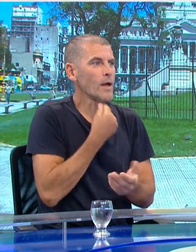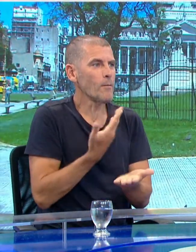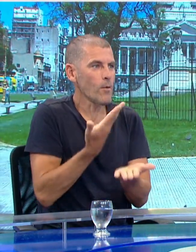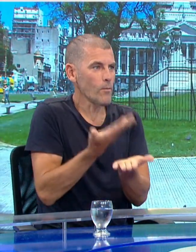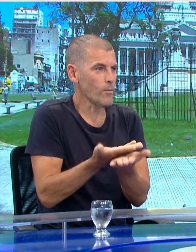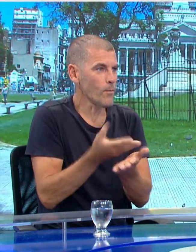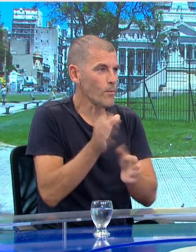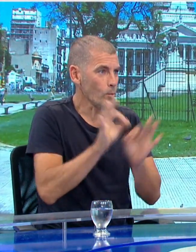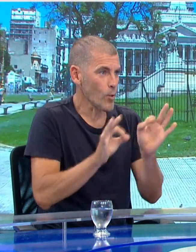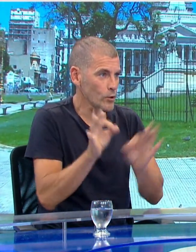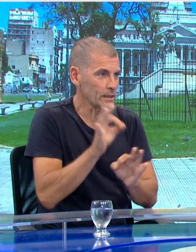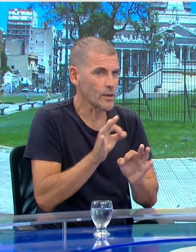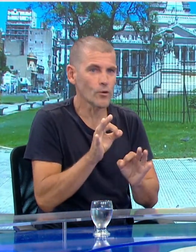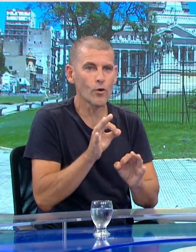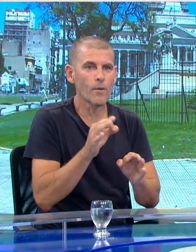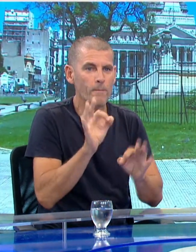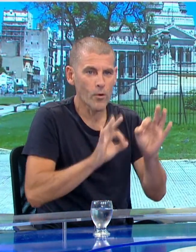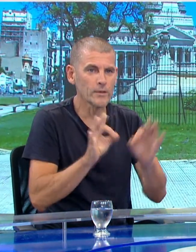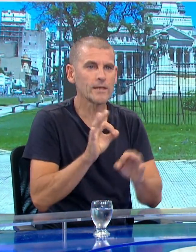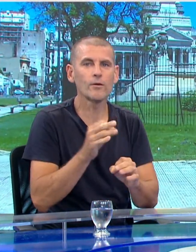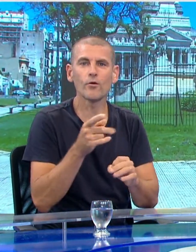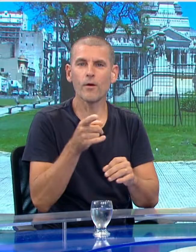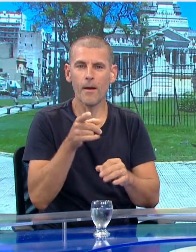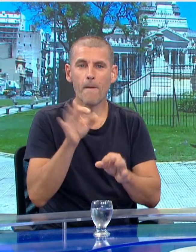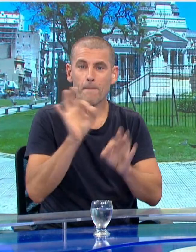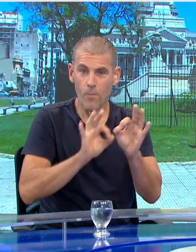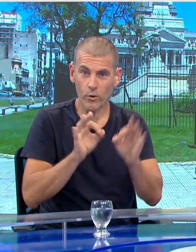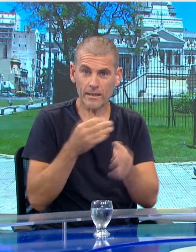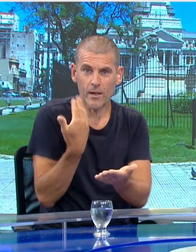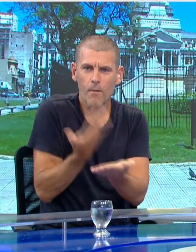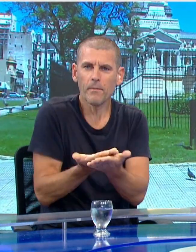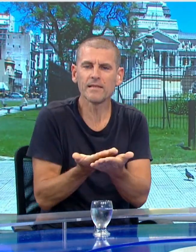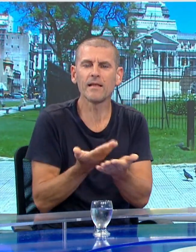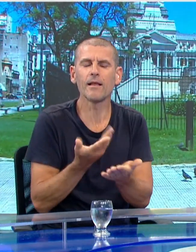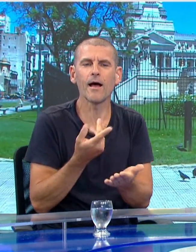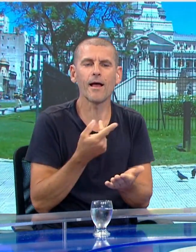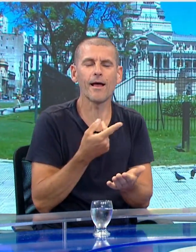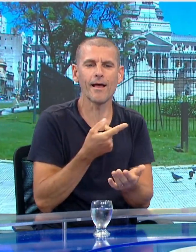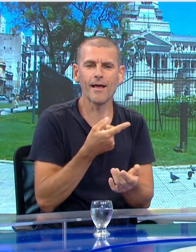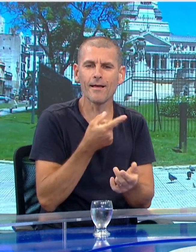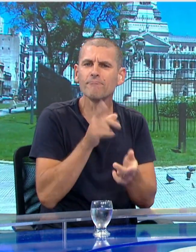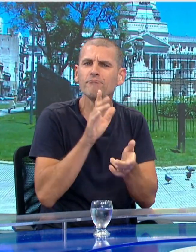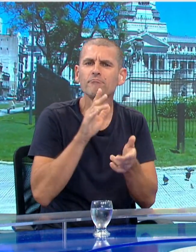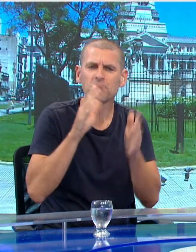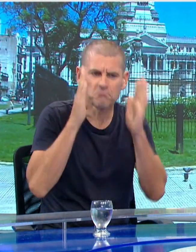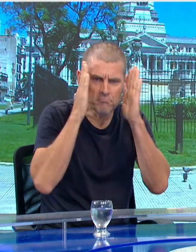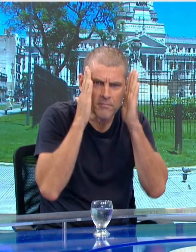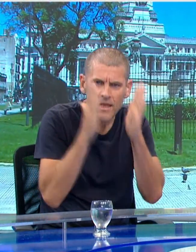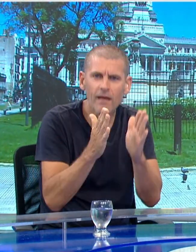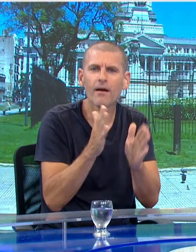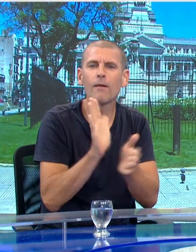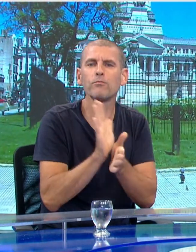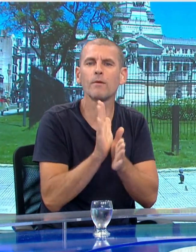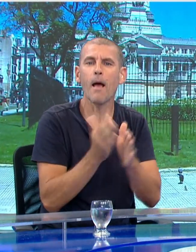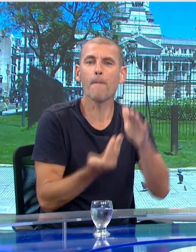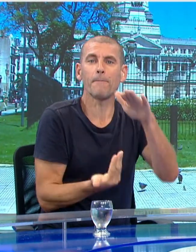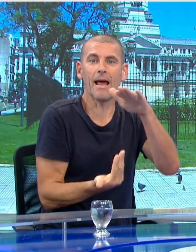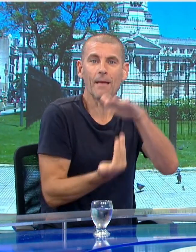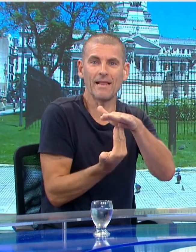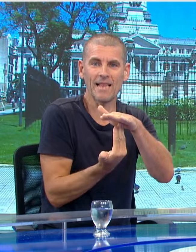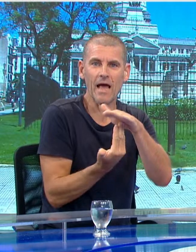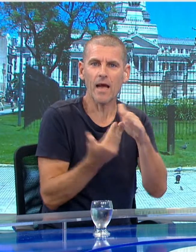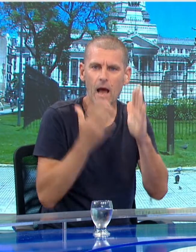Sí, a ver, nosotros dos nos trajeron este proyecto, nos presentaron este proyecto y